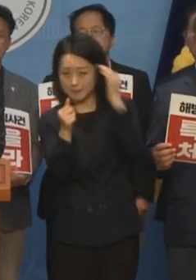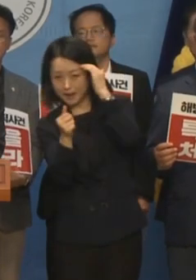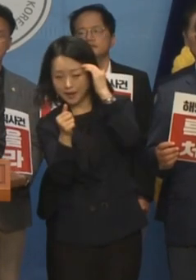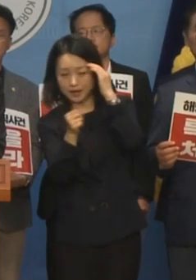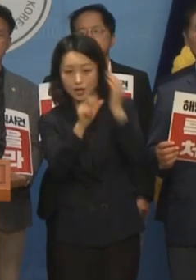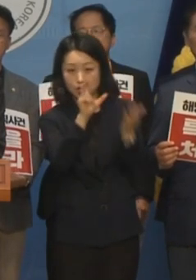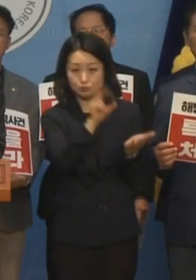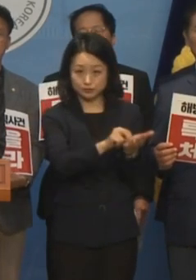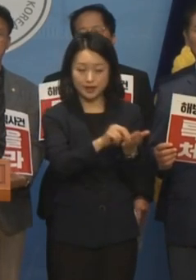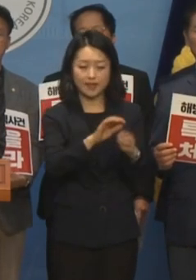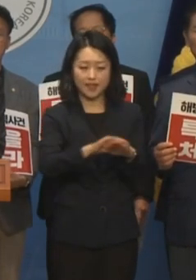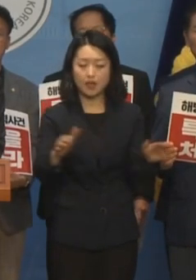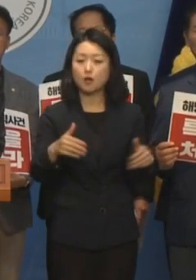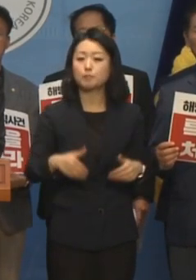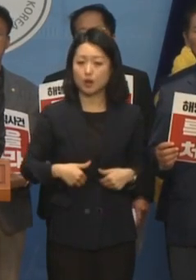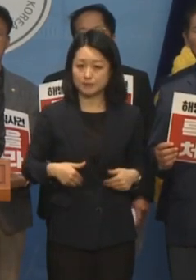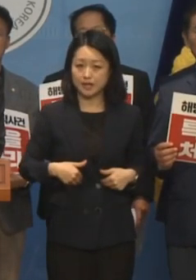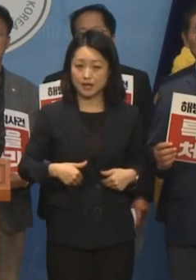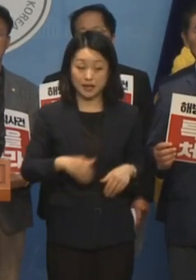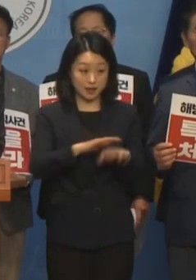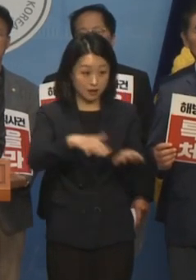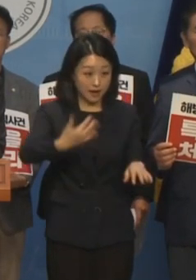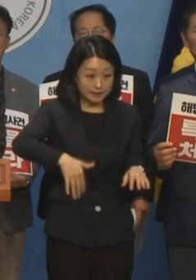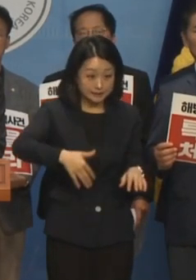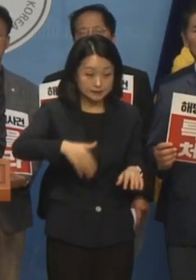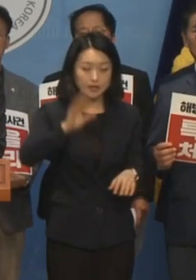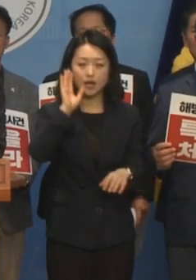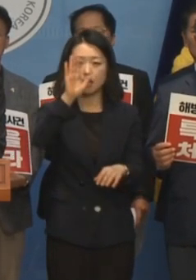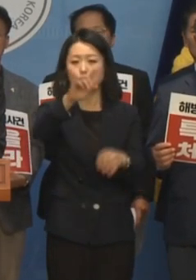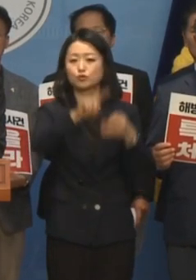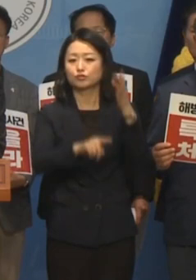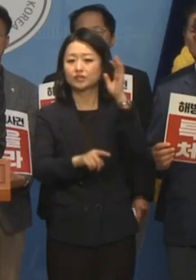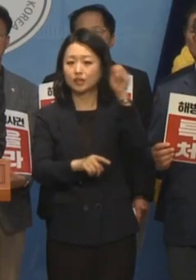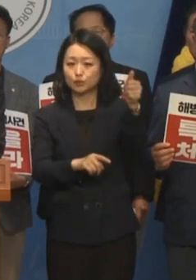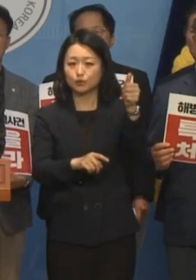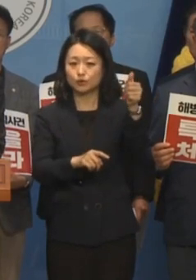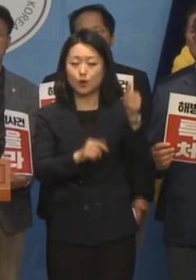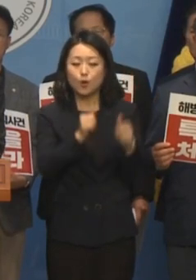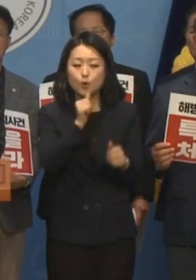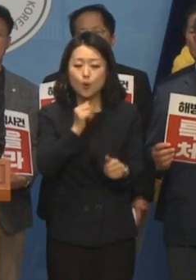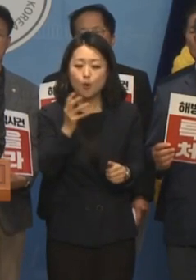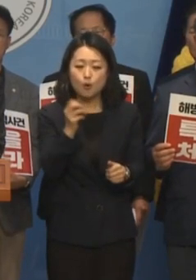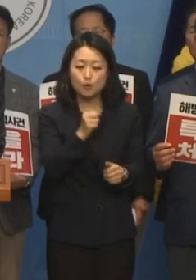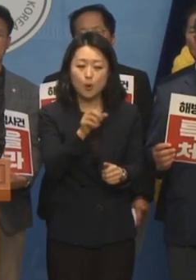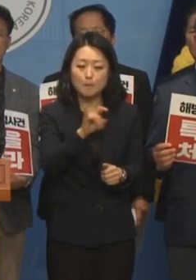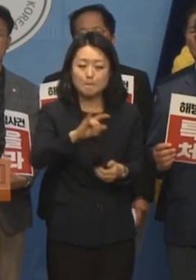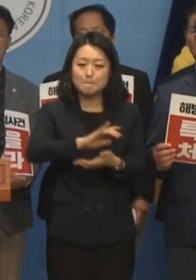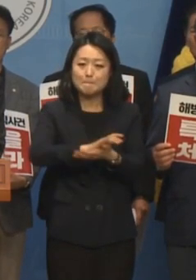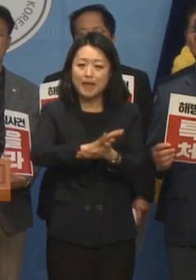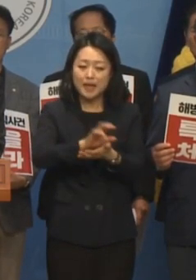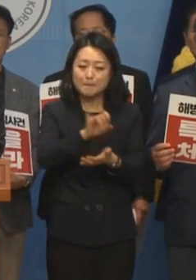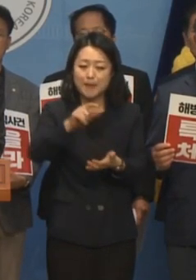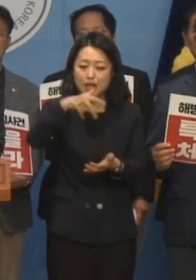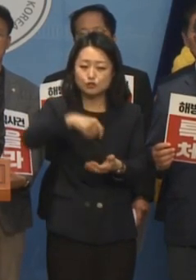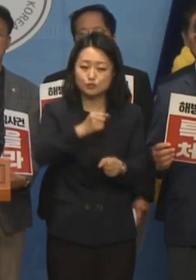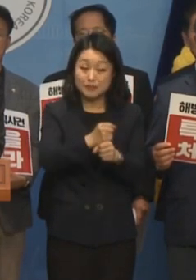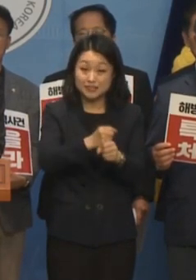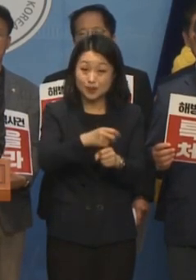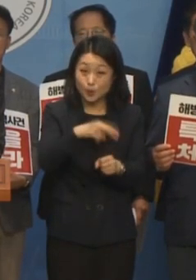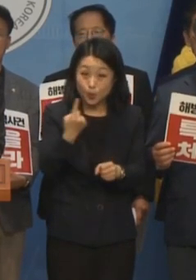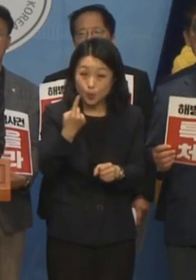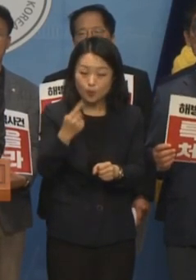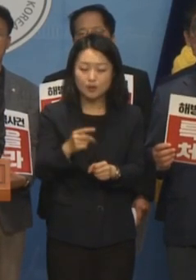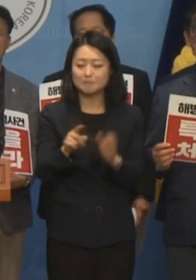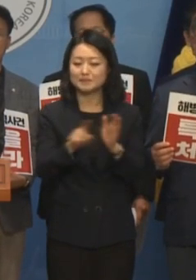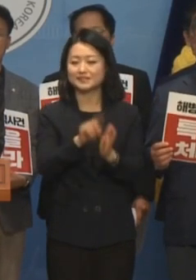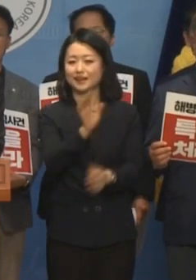의혹을 털지 않는다면 앞으로 윤석열 대통령이 콩으로 매주를 쓴다고 해도 믿을 국민은 아무도 없을